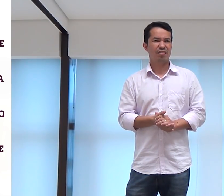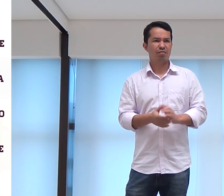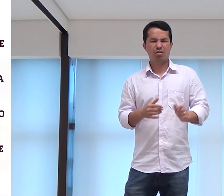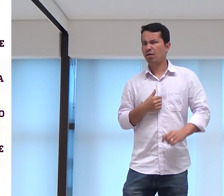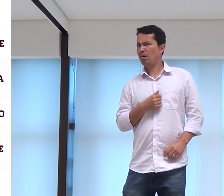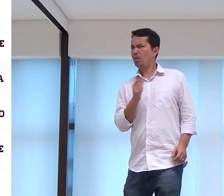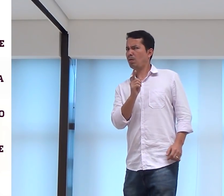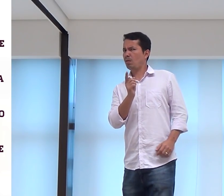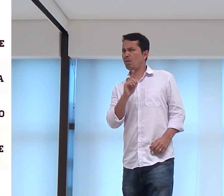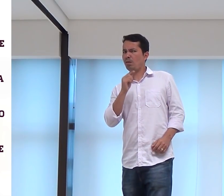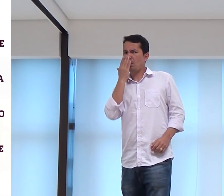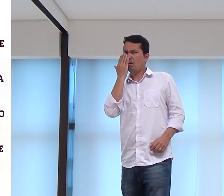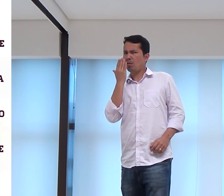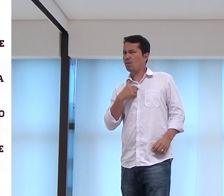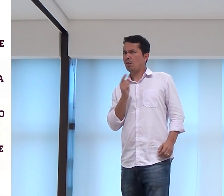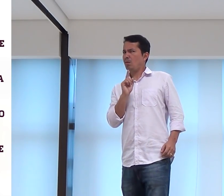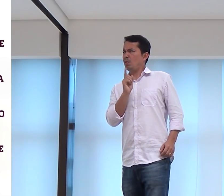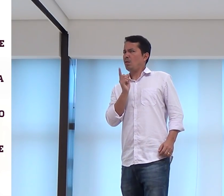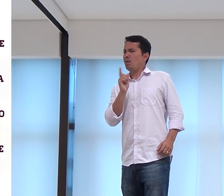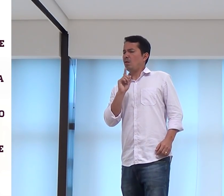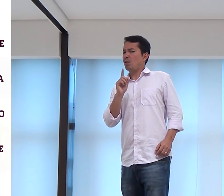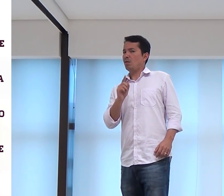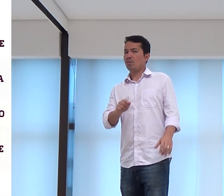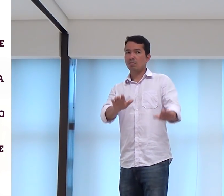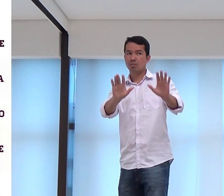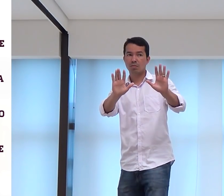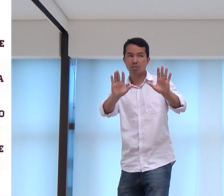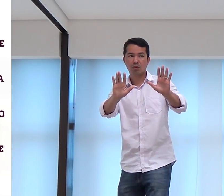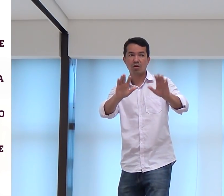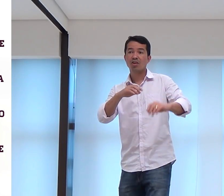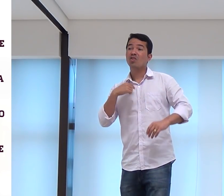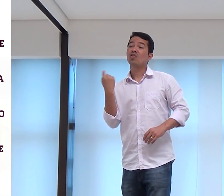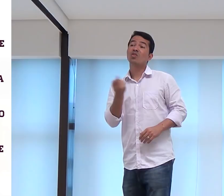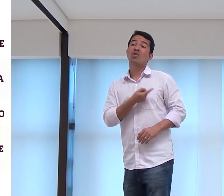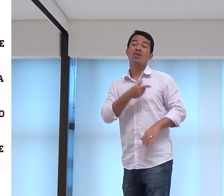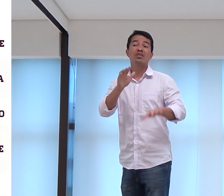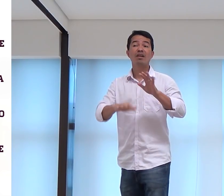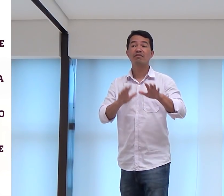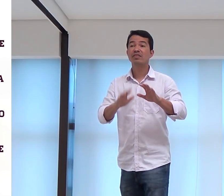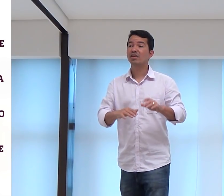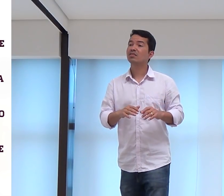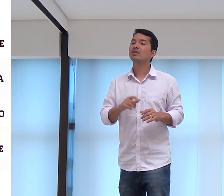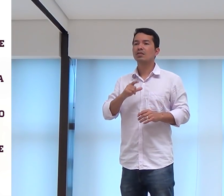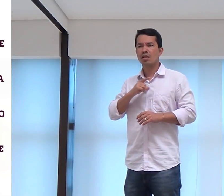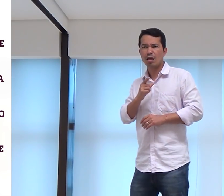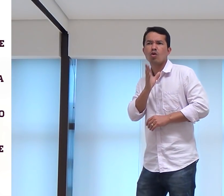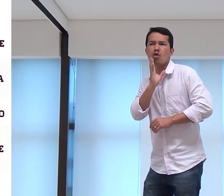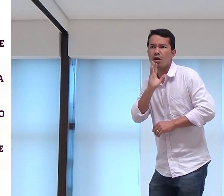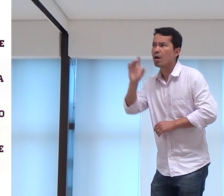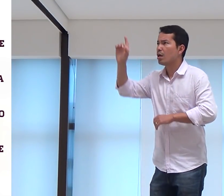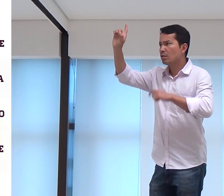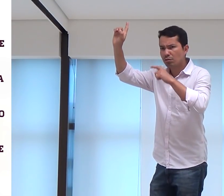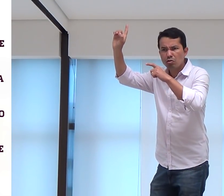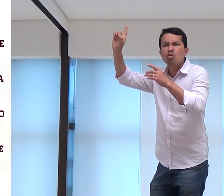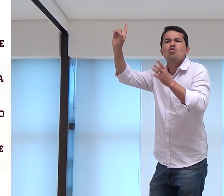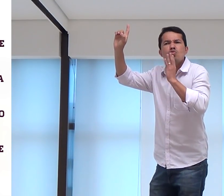assim. Não, eu sou um pastor, não, não. Eu não prostituo, não. Calma. Claro que não com essa